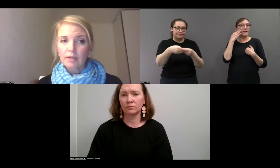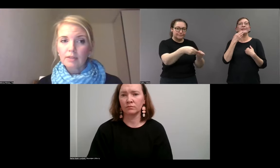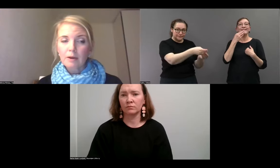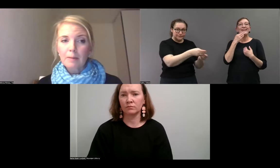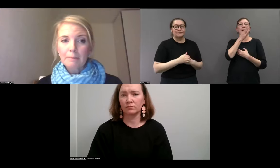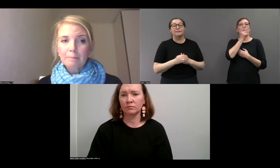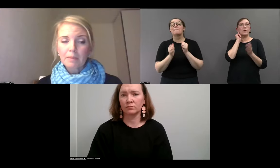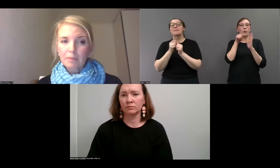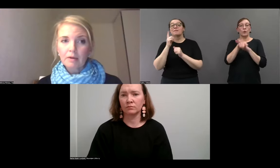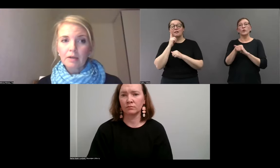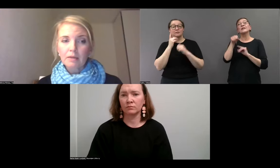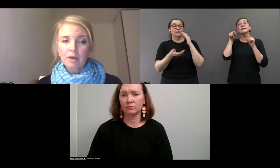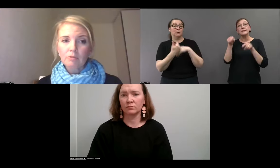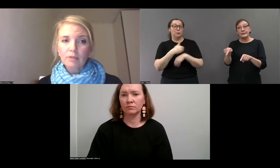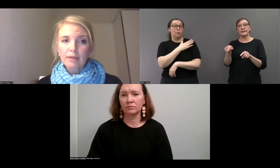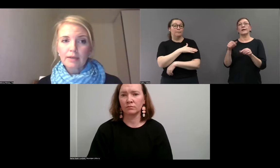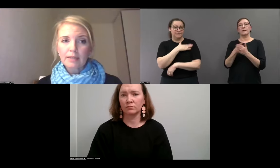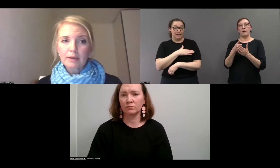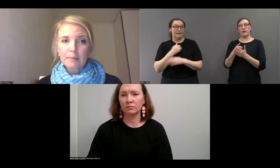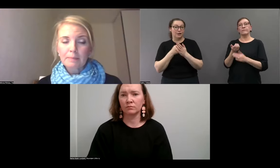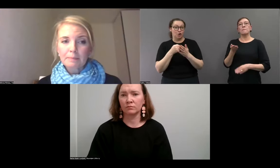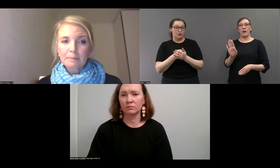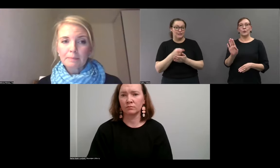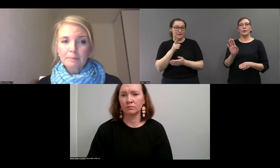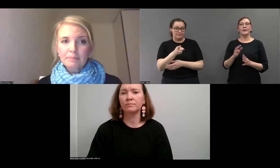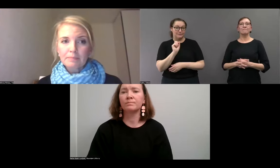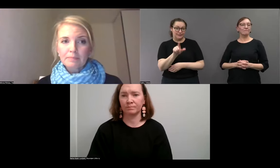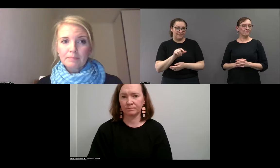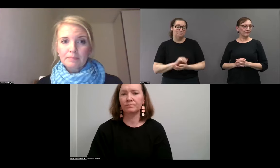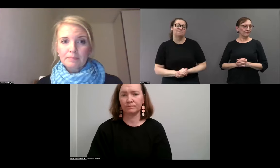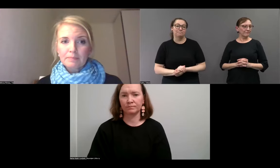asiakaspalveluun kannattaa palautteet lähettää.